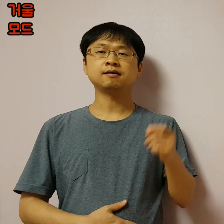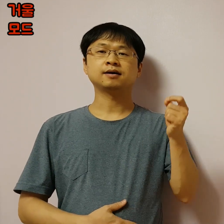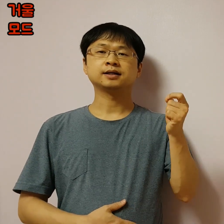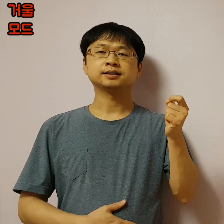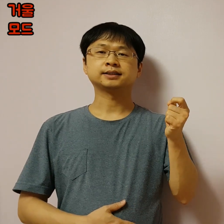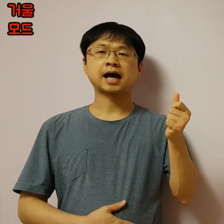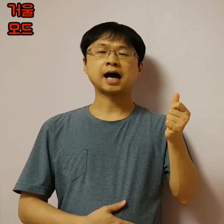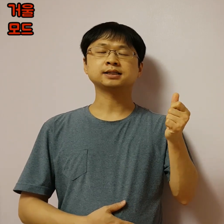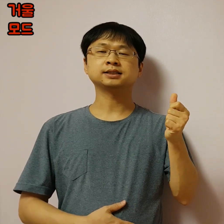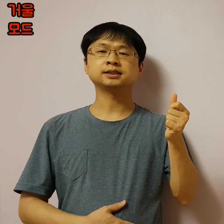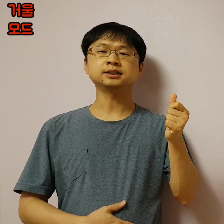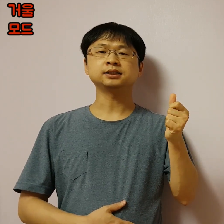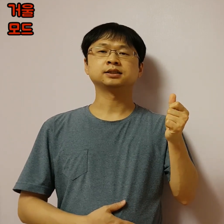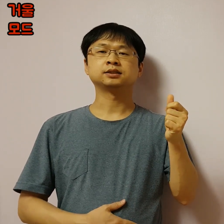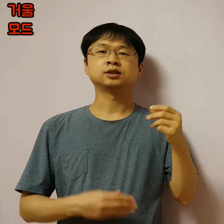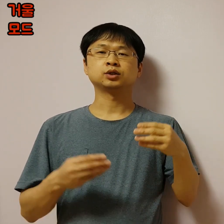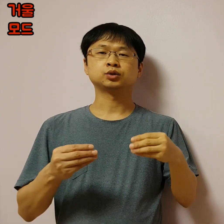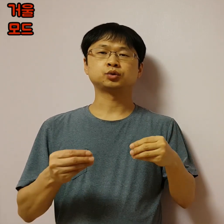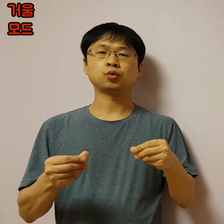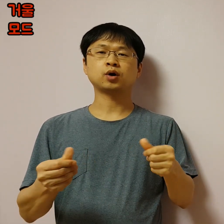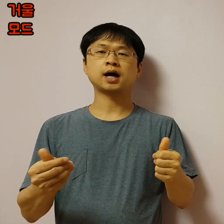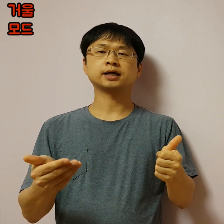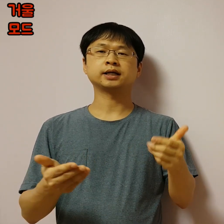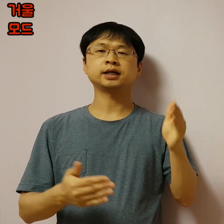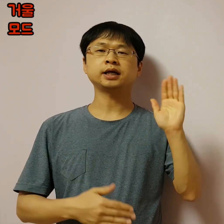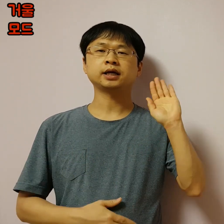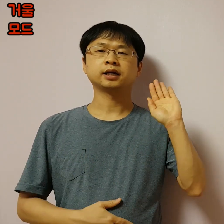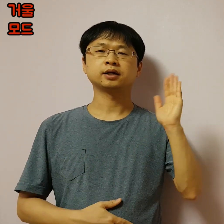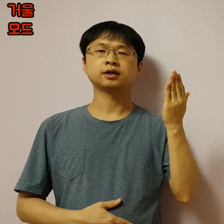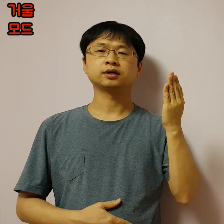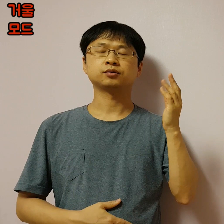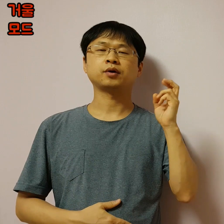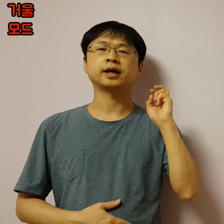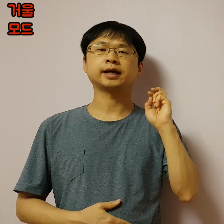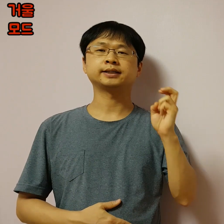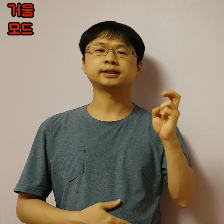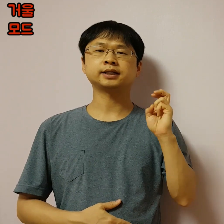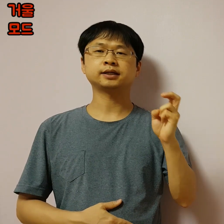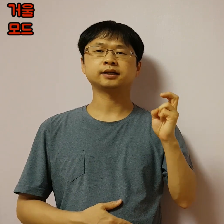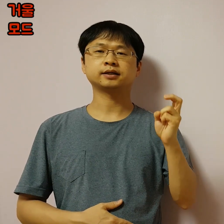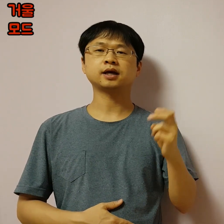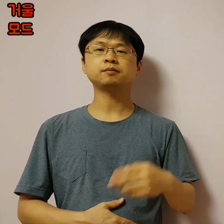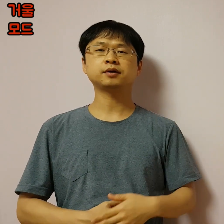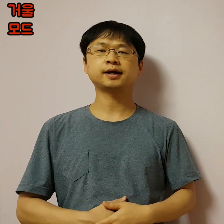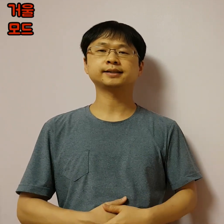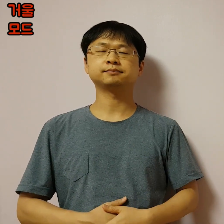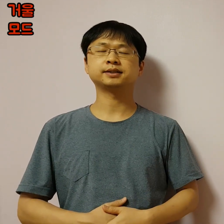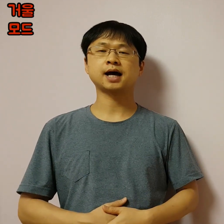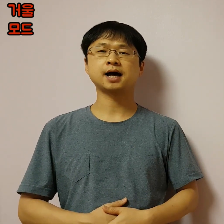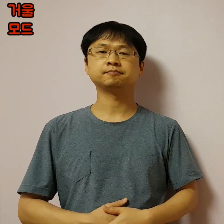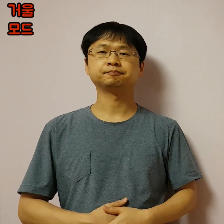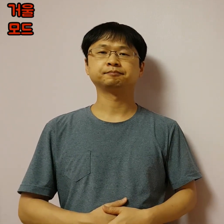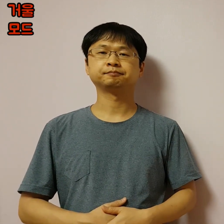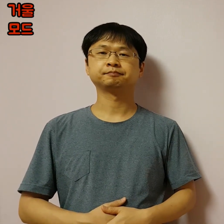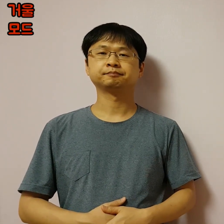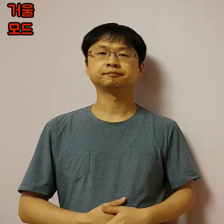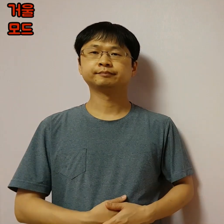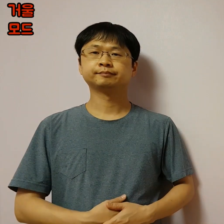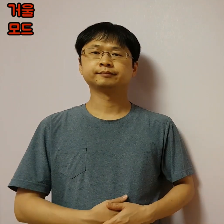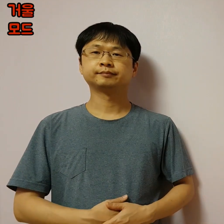그래서 작은 조각이 되겠지 이렇게 표현하였습니다.